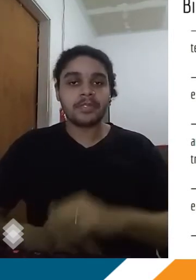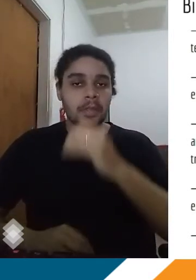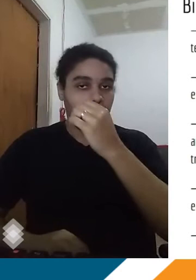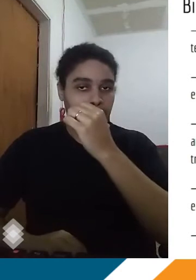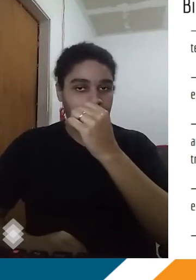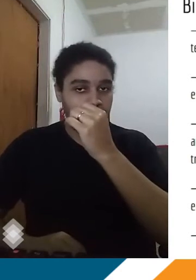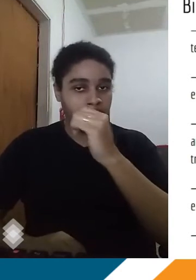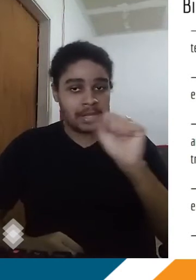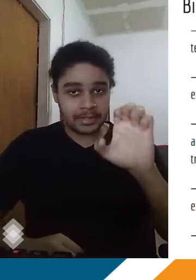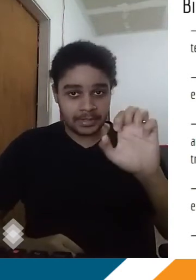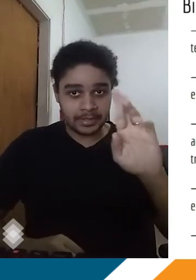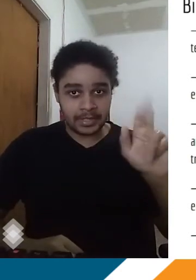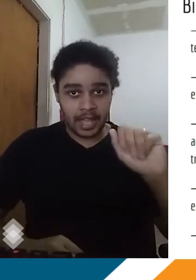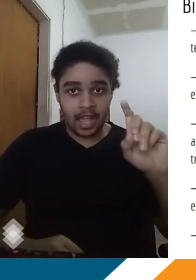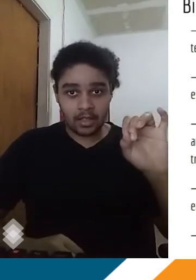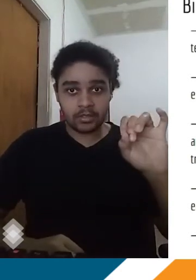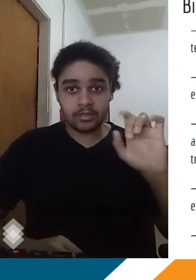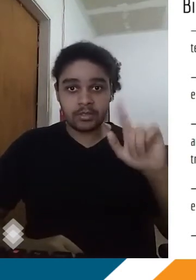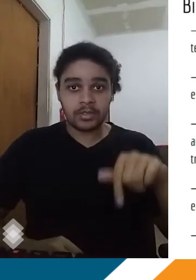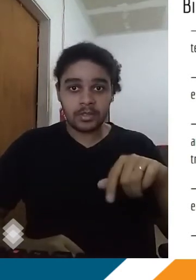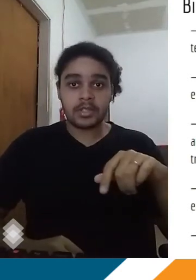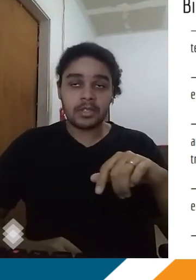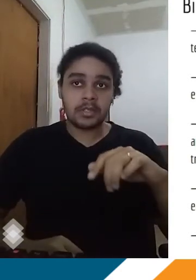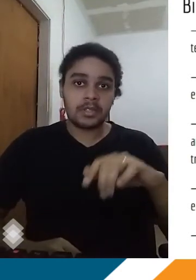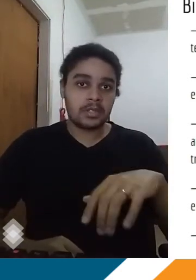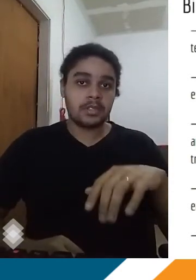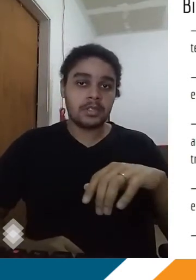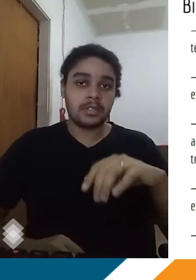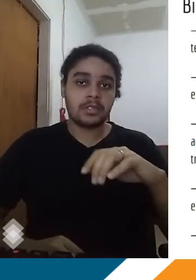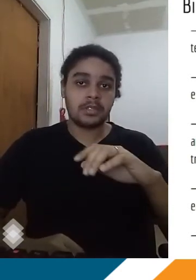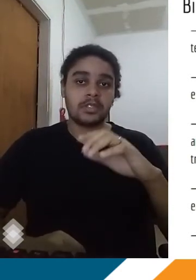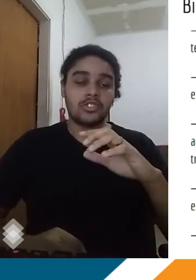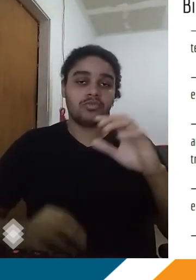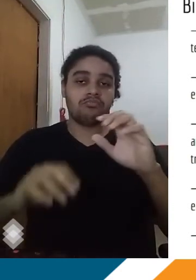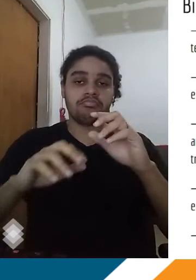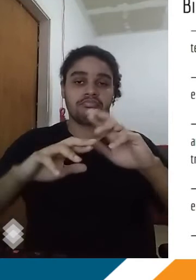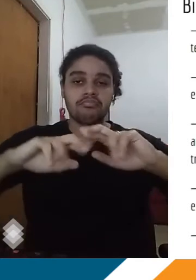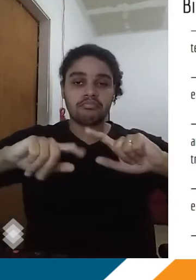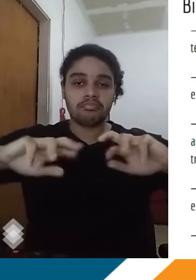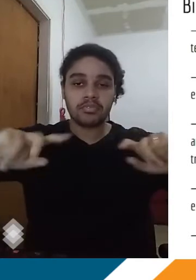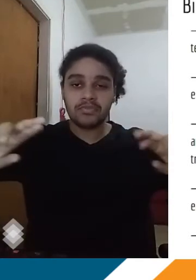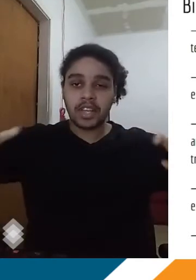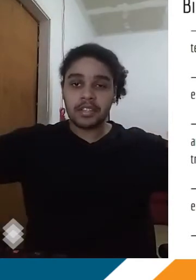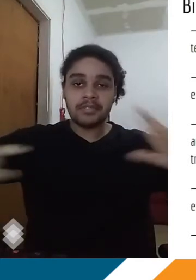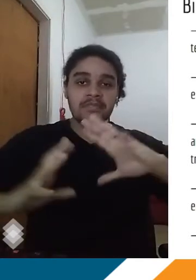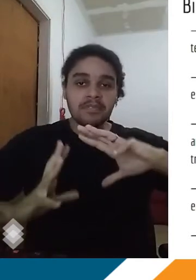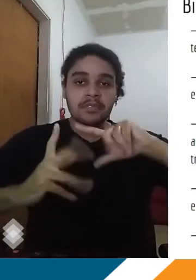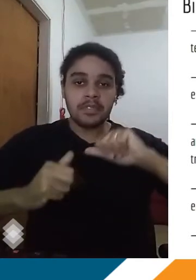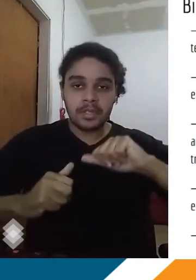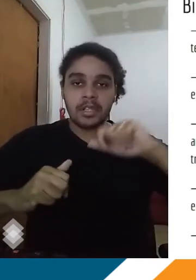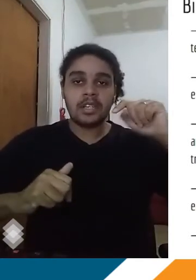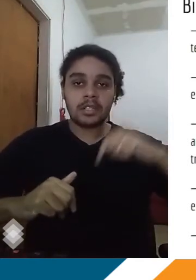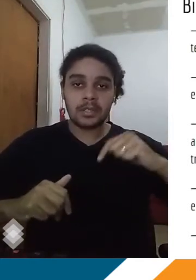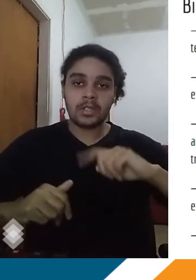O cerrado ele é considerado o hotspot da biodiversidade no mundo, ou seja, é um ponto muito chave da biodiversidade no